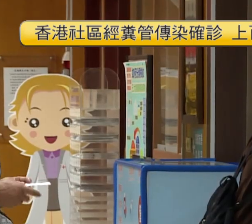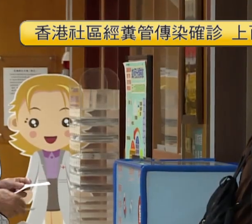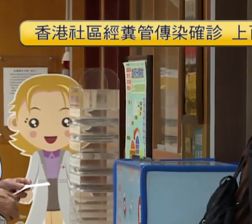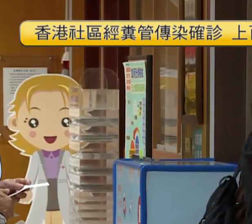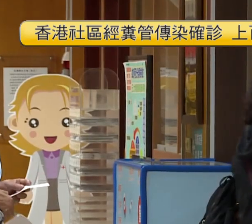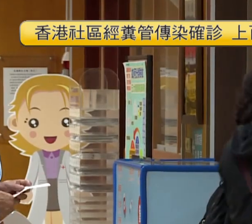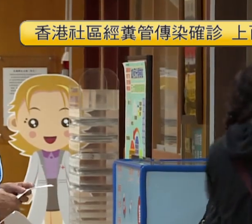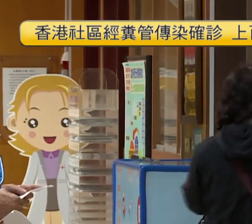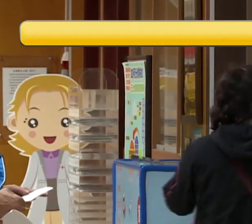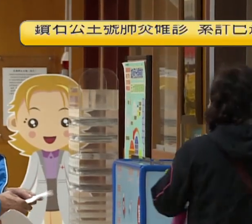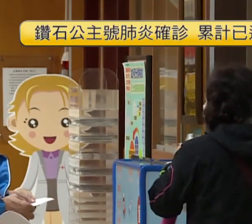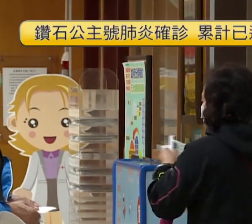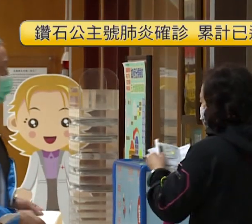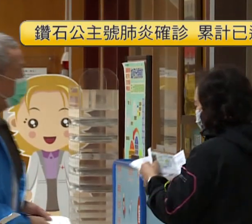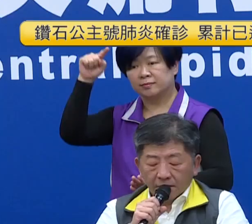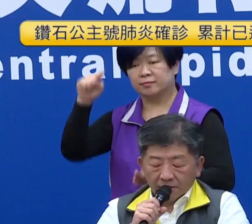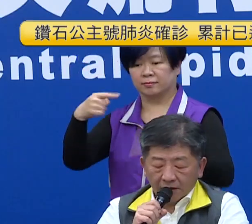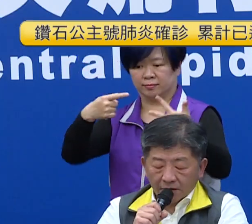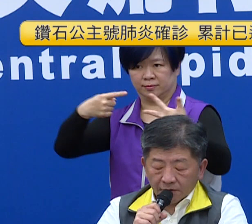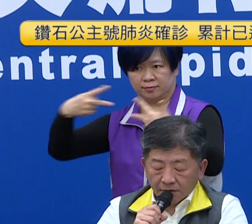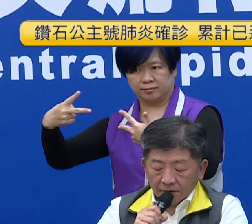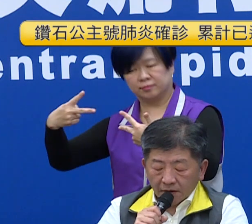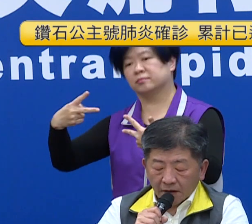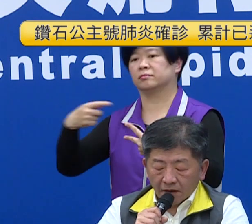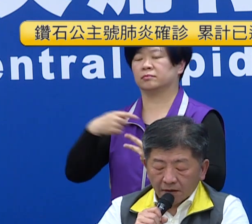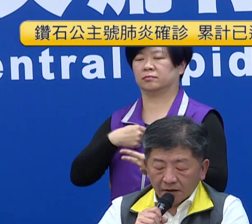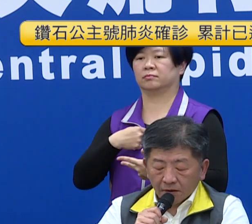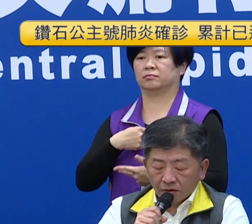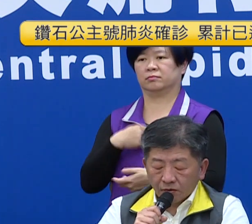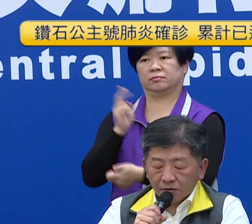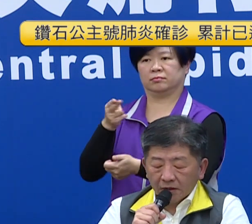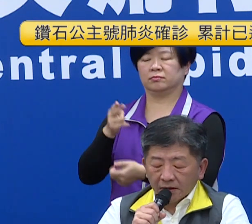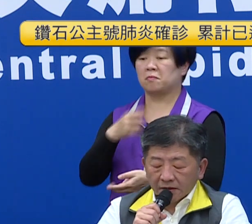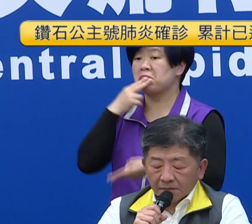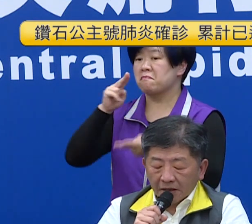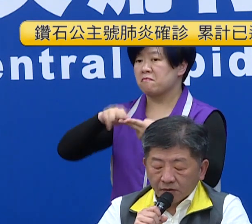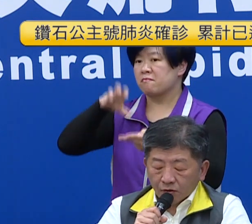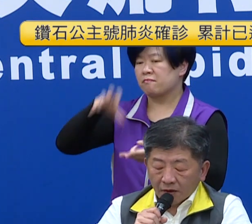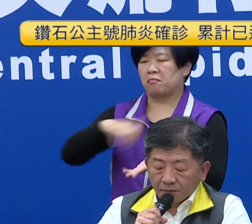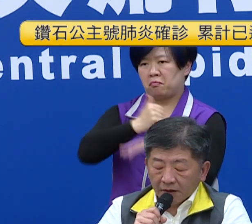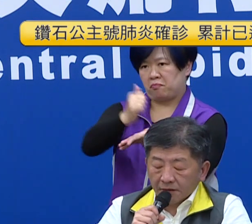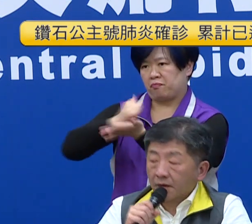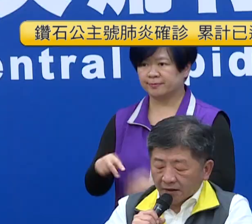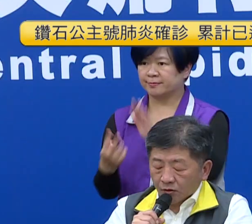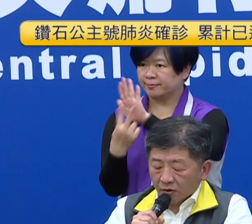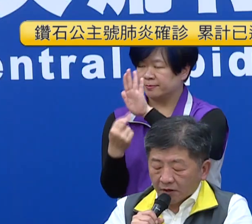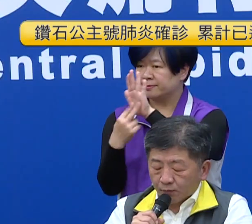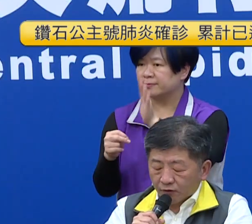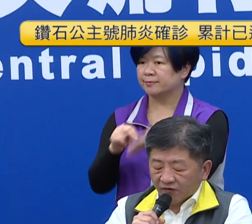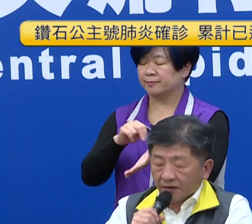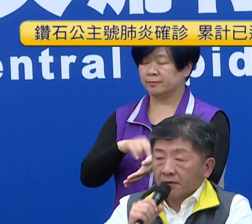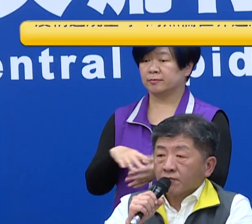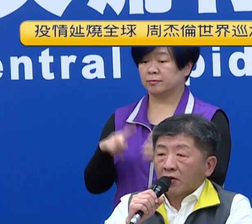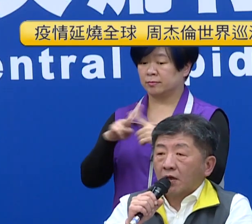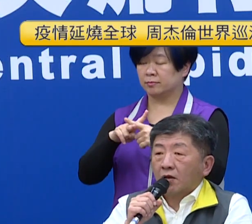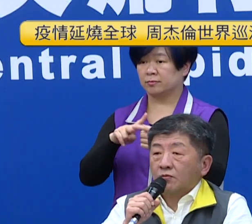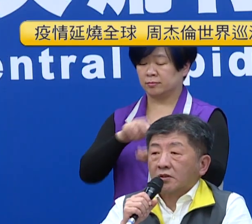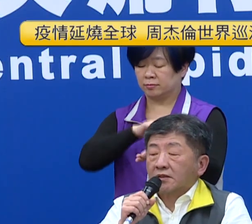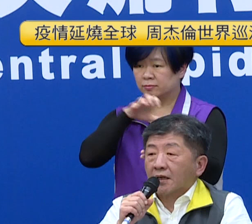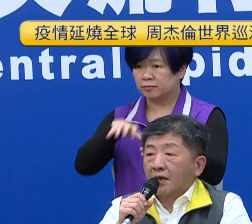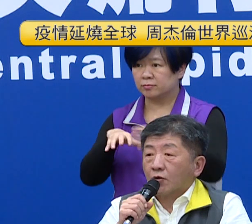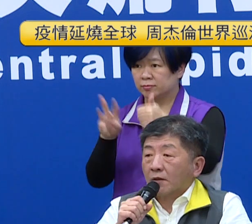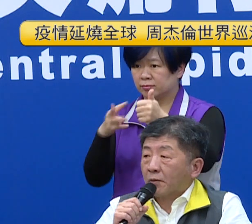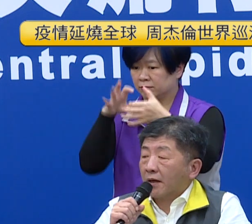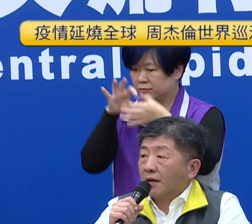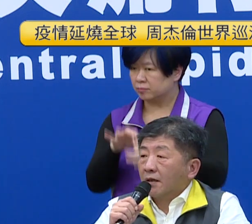高到170万片。 大概由我们的邮局会送出350万片，诊所的部分，我